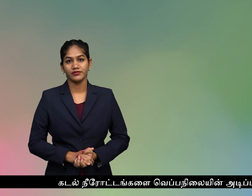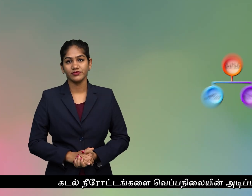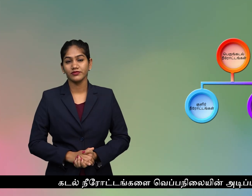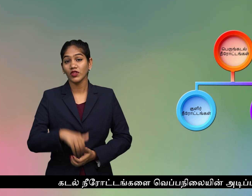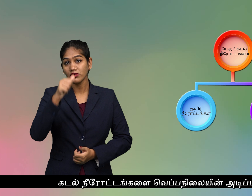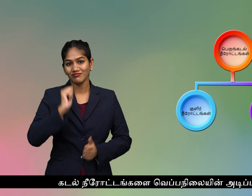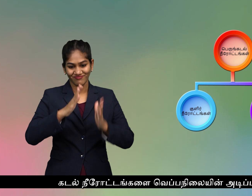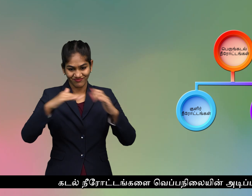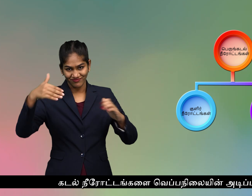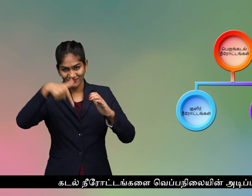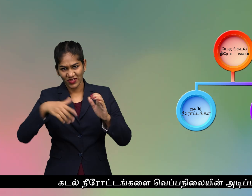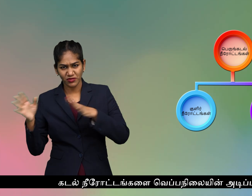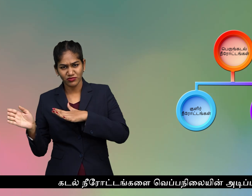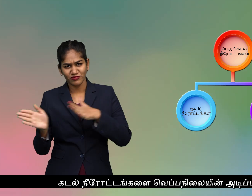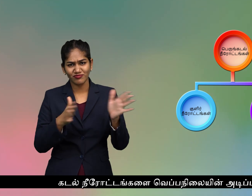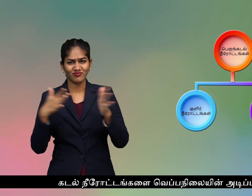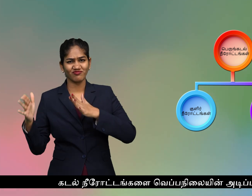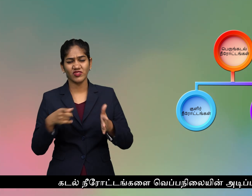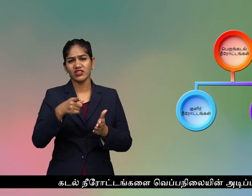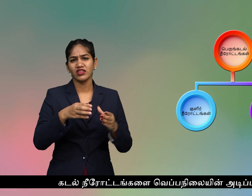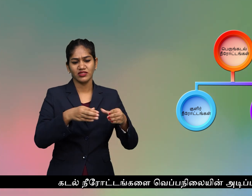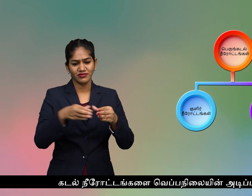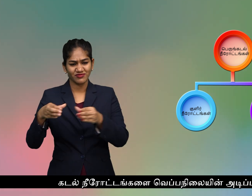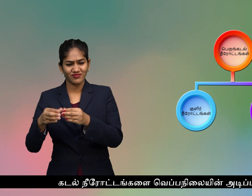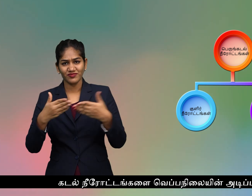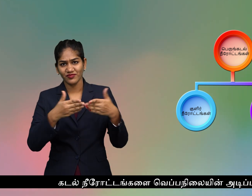கடல் நீரோட்டங்களை வெப்பநிலையின் அடிப்படையில்